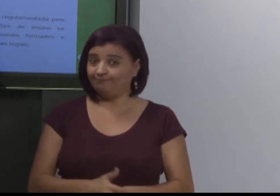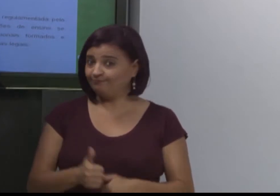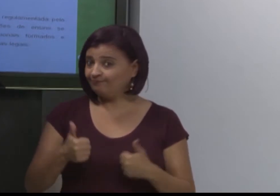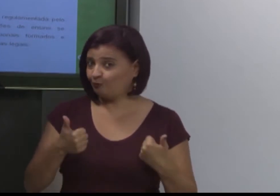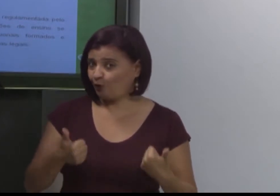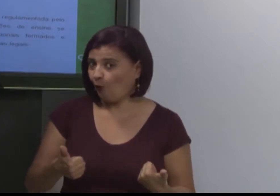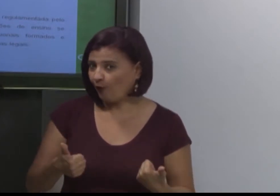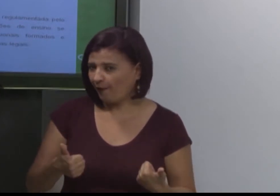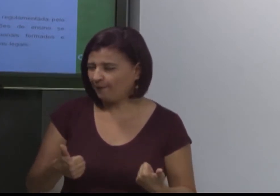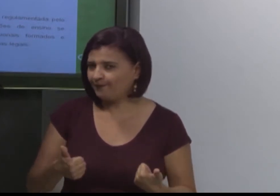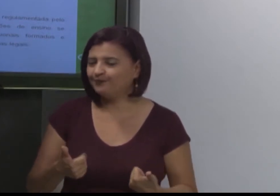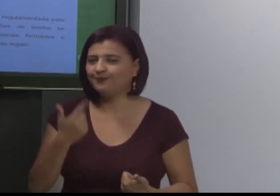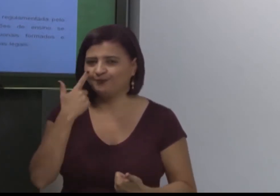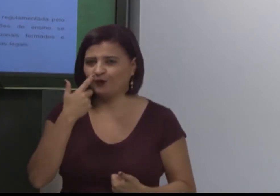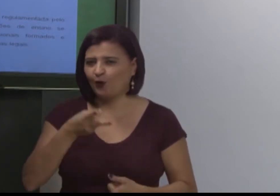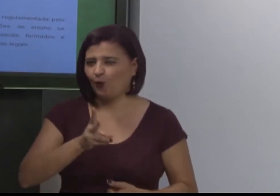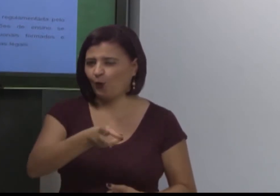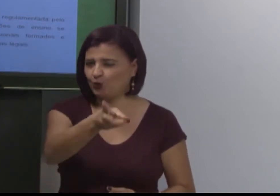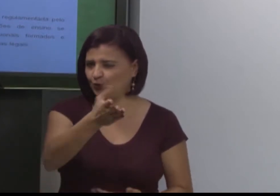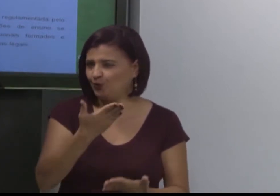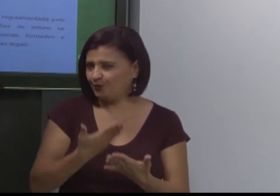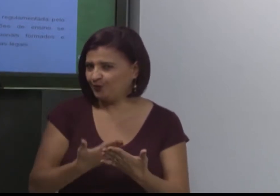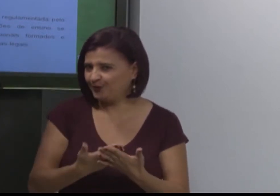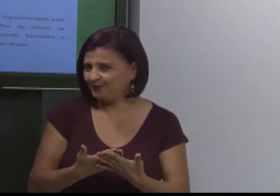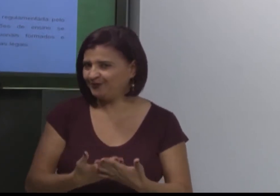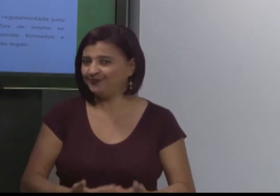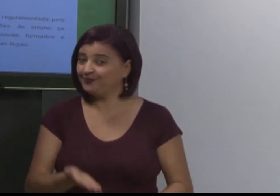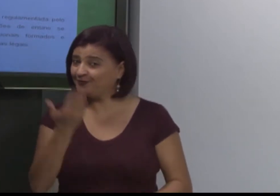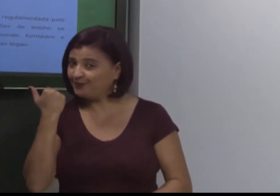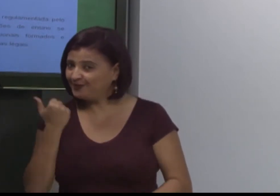ok? Vamos dar continuidade.